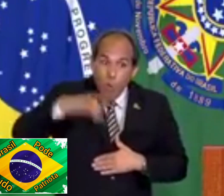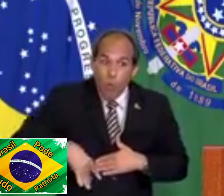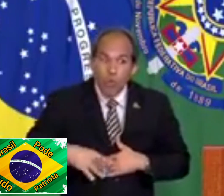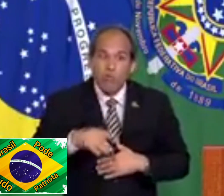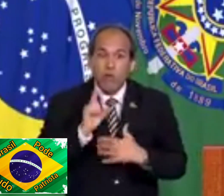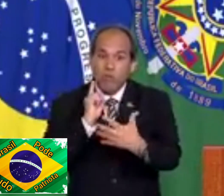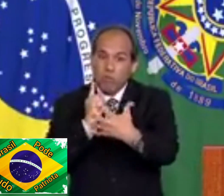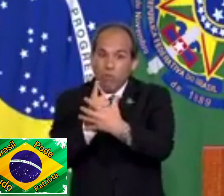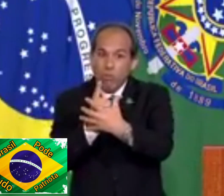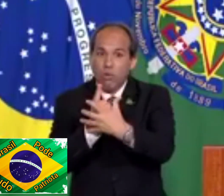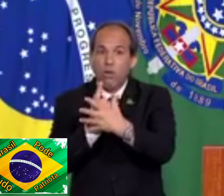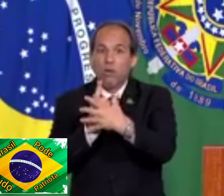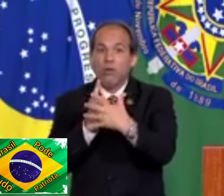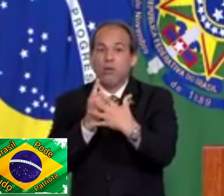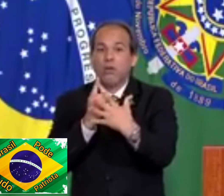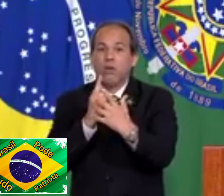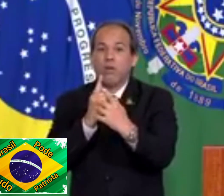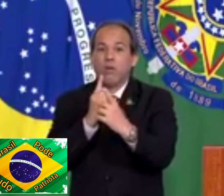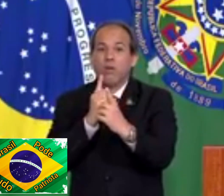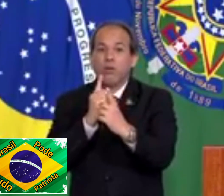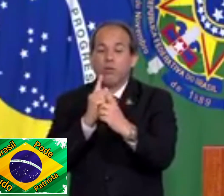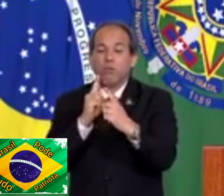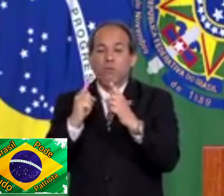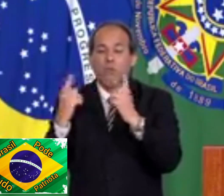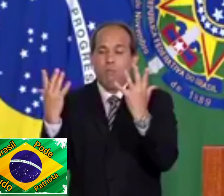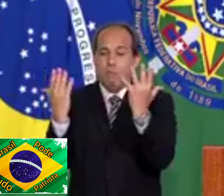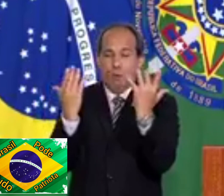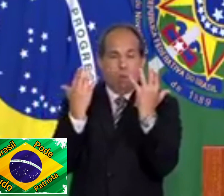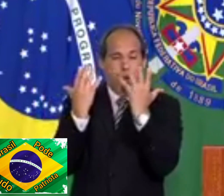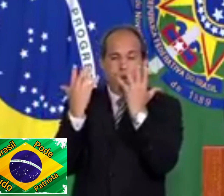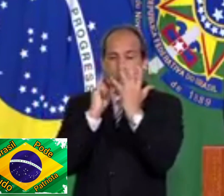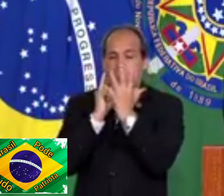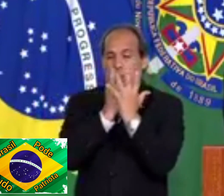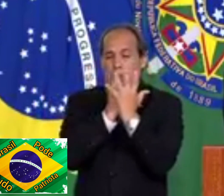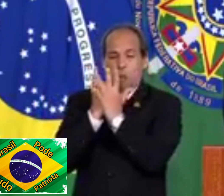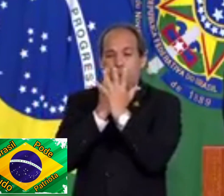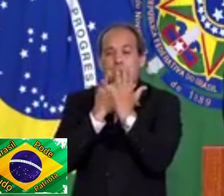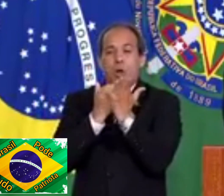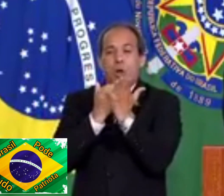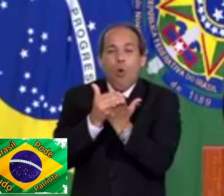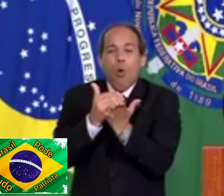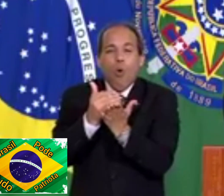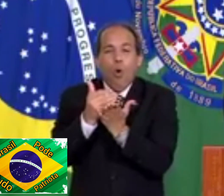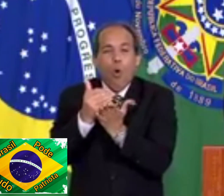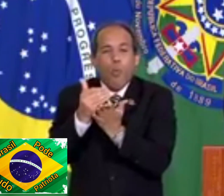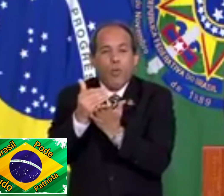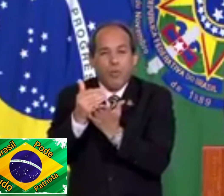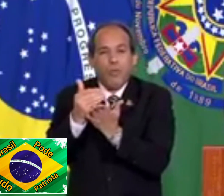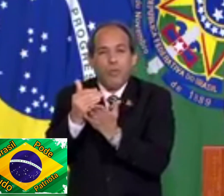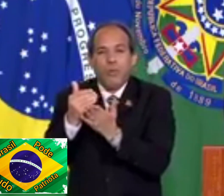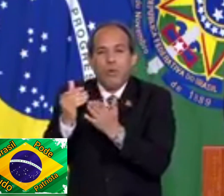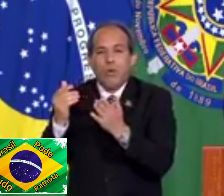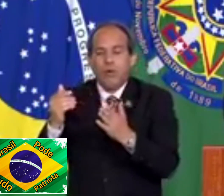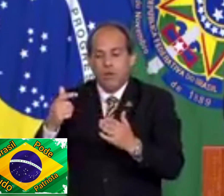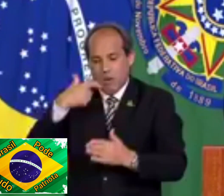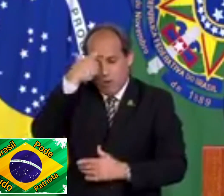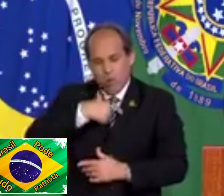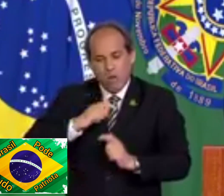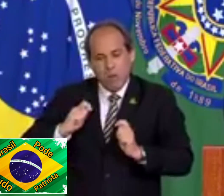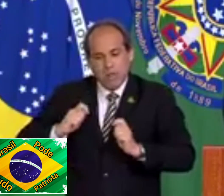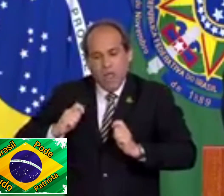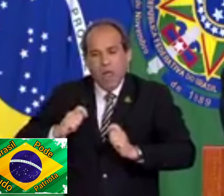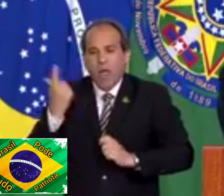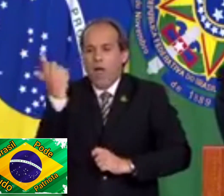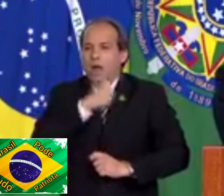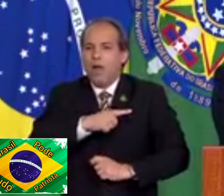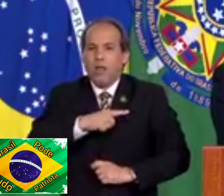multidão daquela maneira, porque estava num crescente a possibilidade de ser eleito e